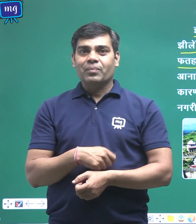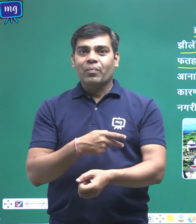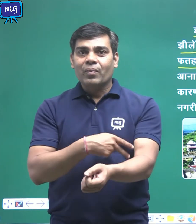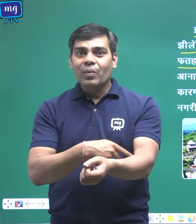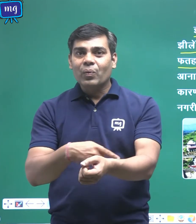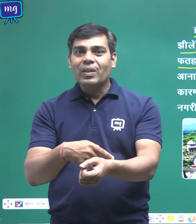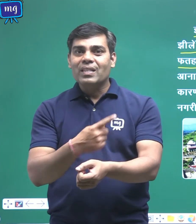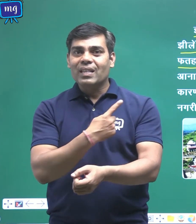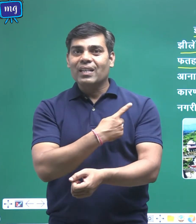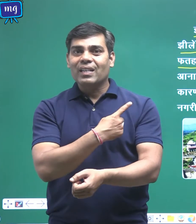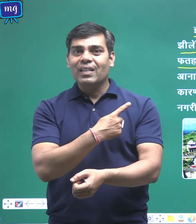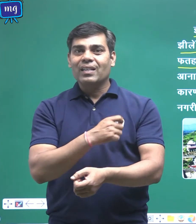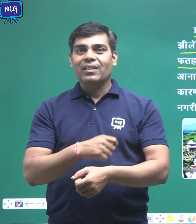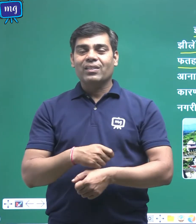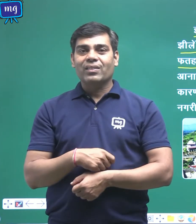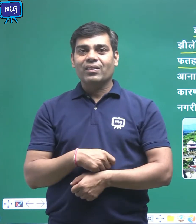उदय सागर,